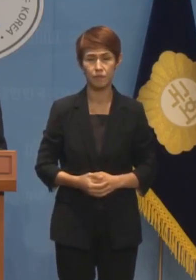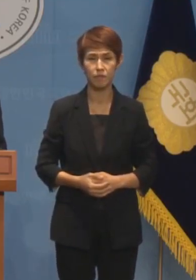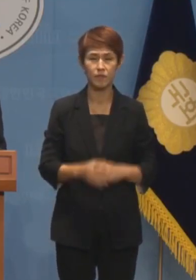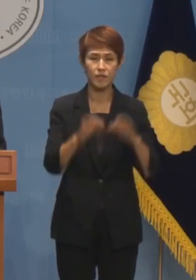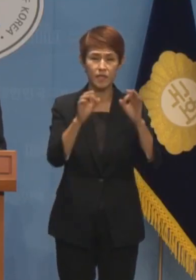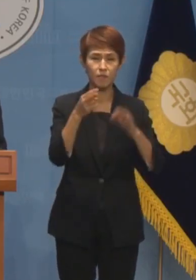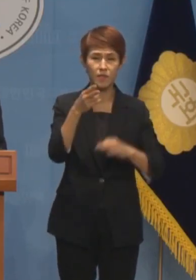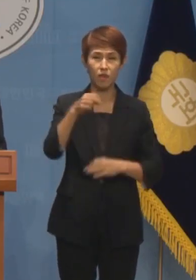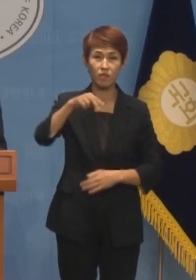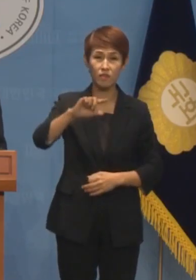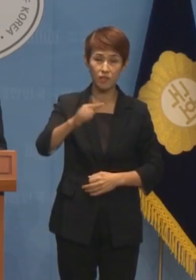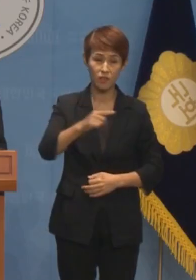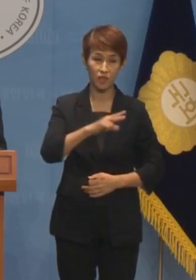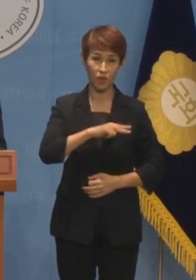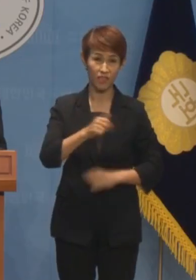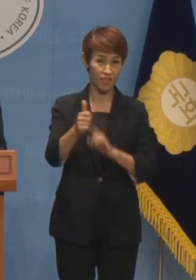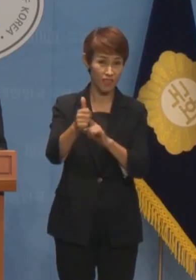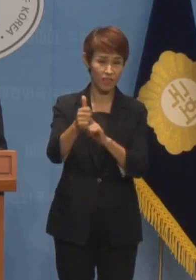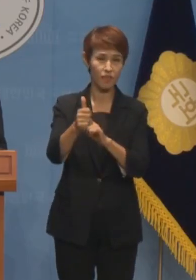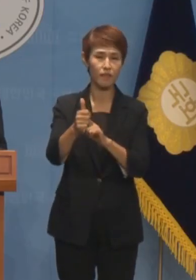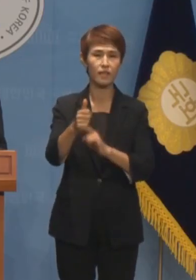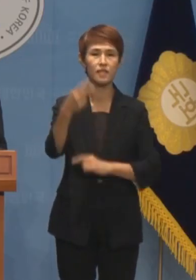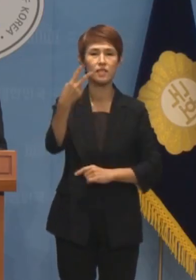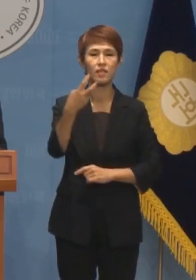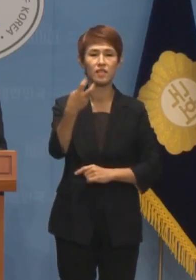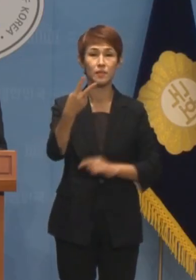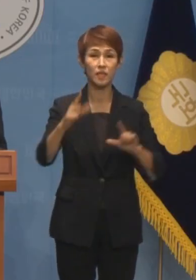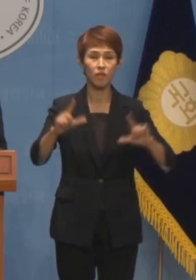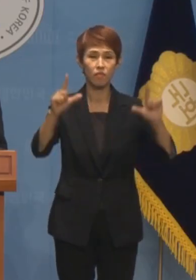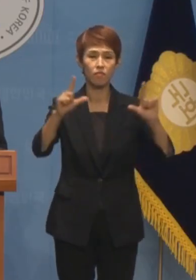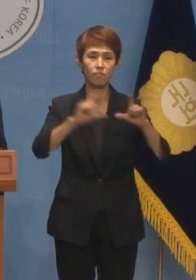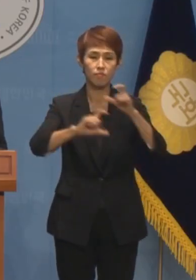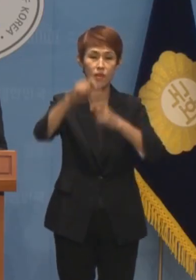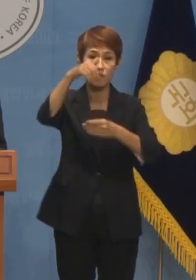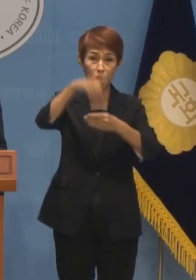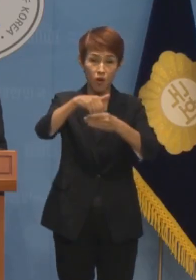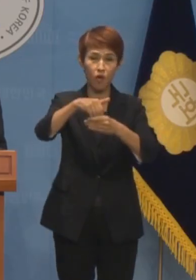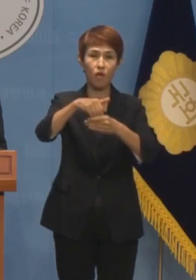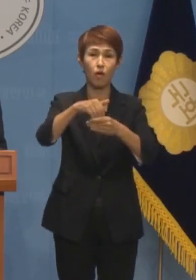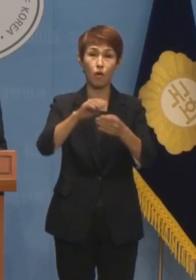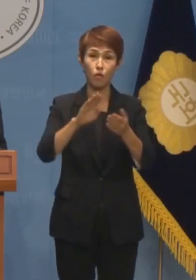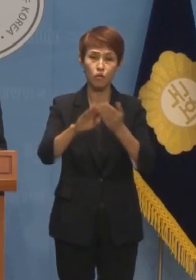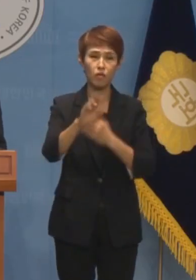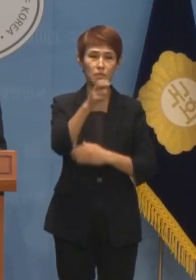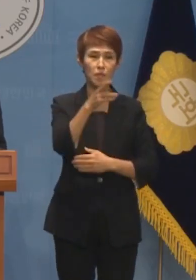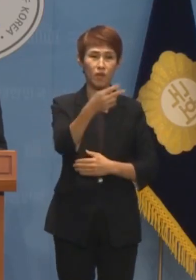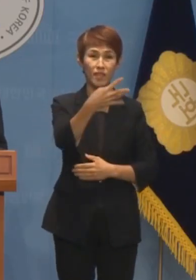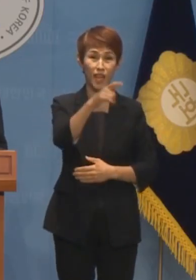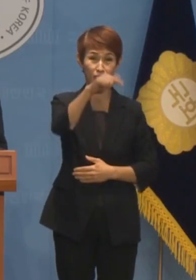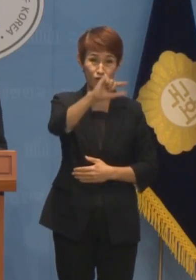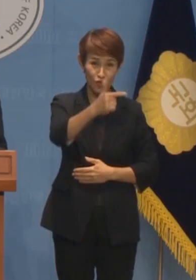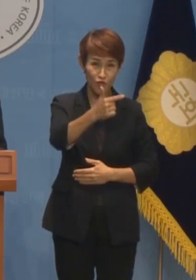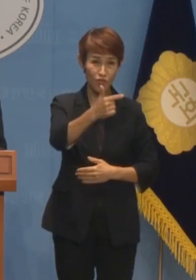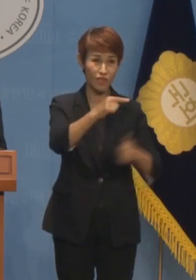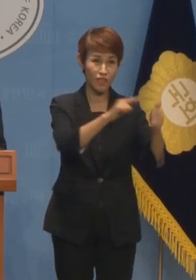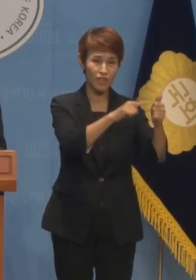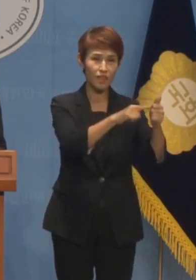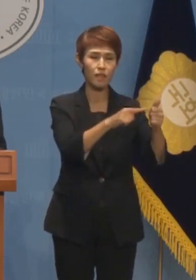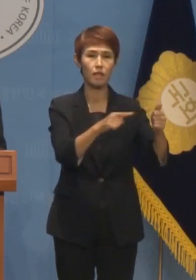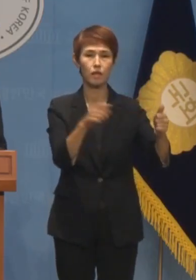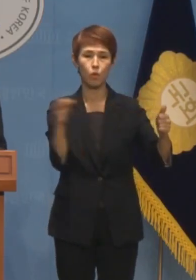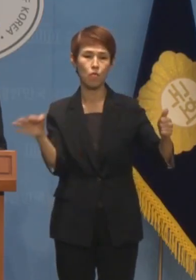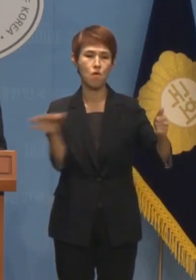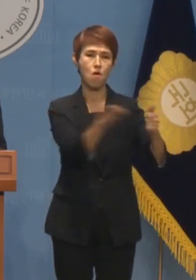김영선 전 의원이 2022년 보궐선거 이후 명태균 씨에게 매달 세비의